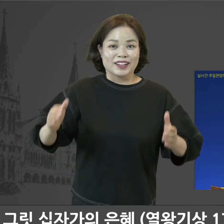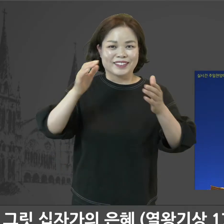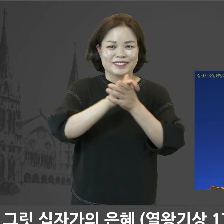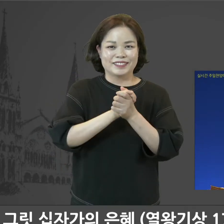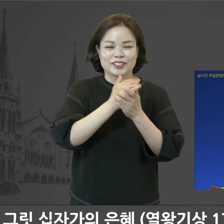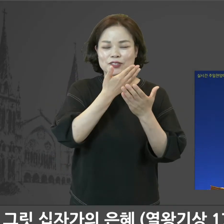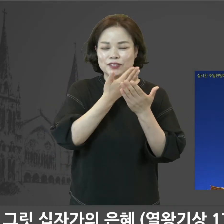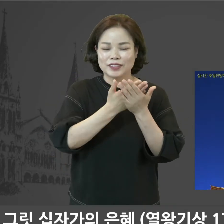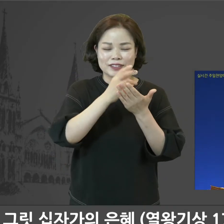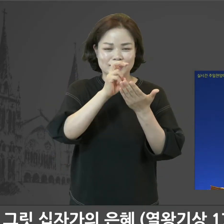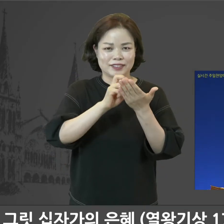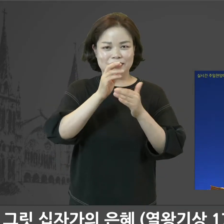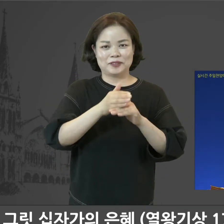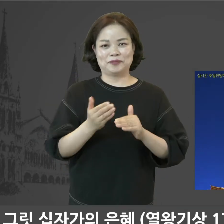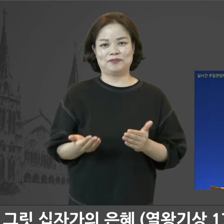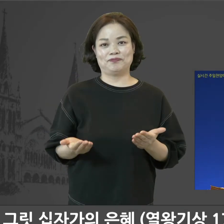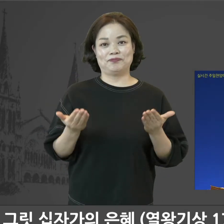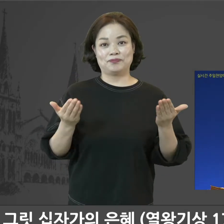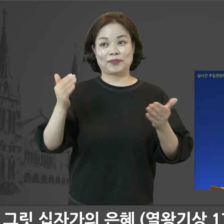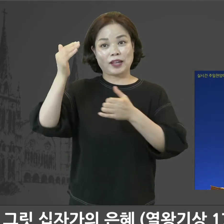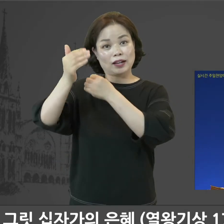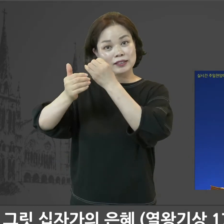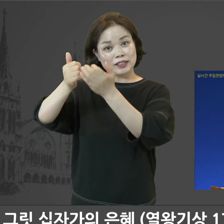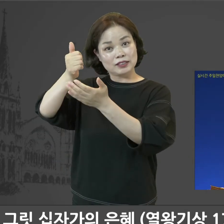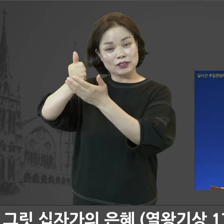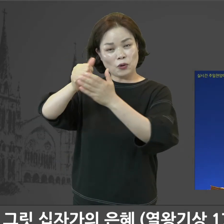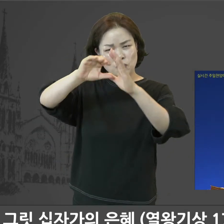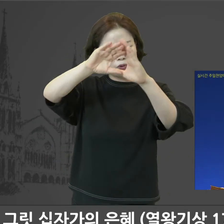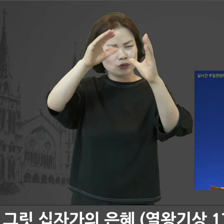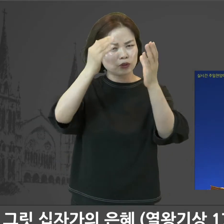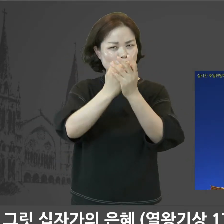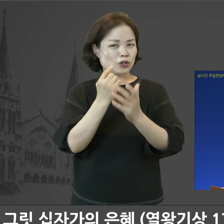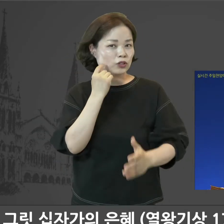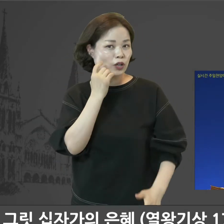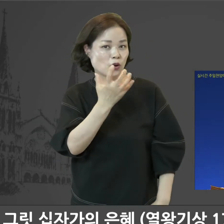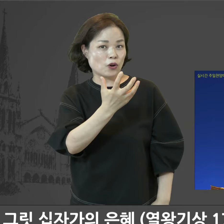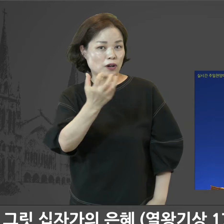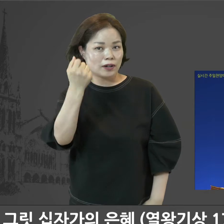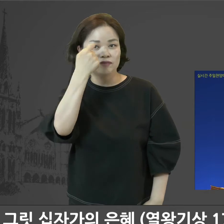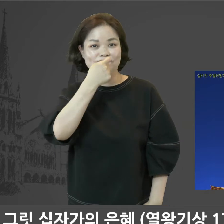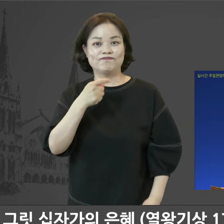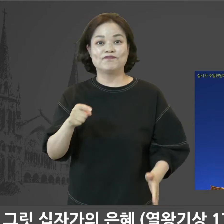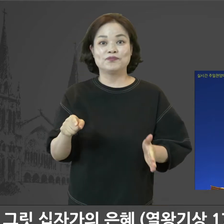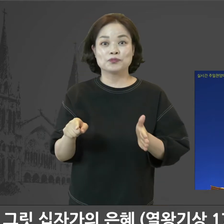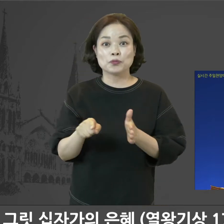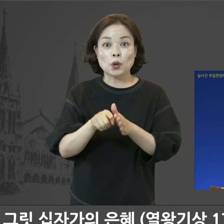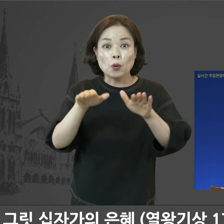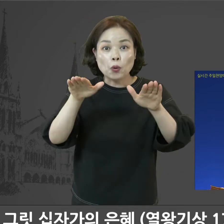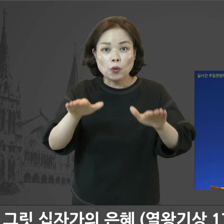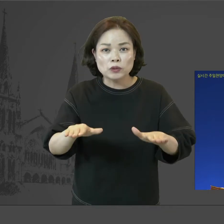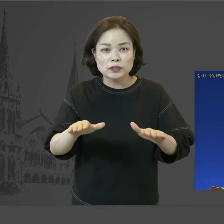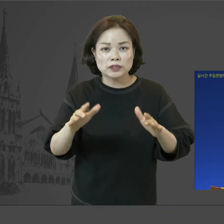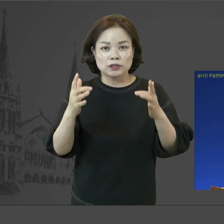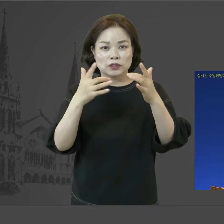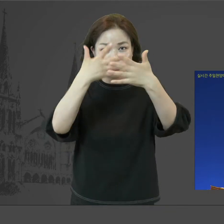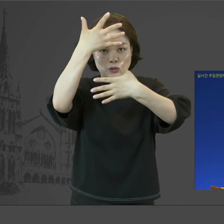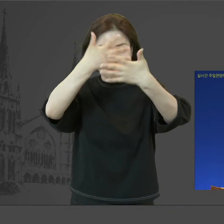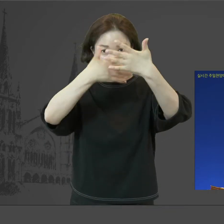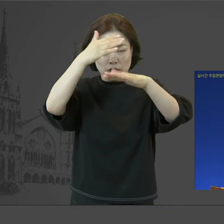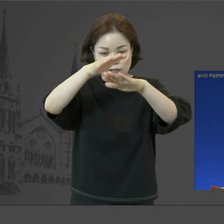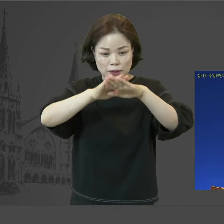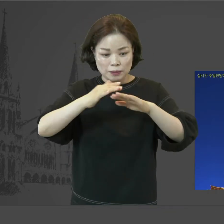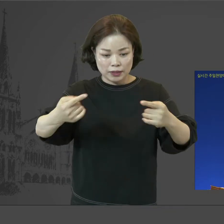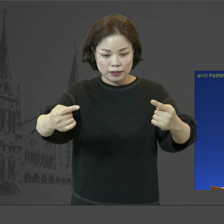아멘. 귀한 찬양 감사드립니다. 하나님께서 온전히 영광 받으신 줄 믿습니다. 오늘도 온라인 예배에